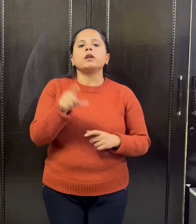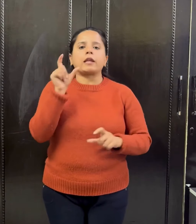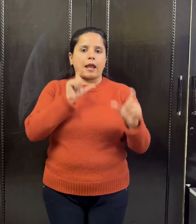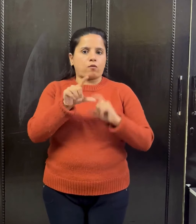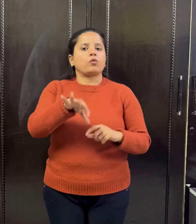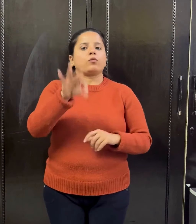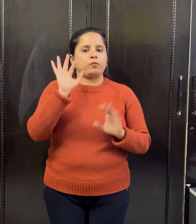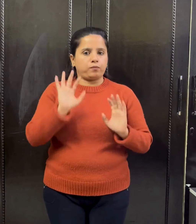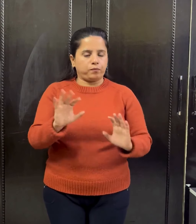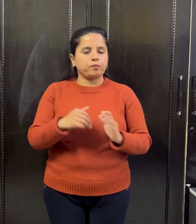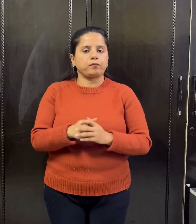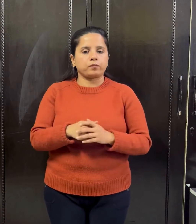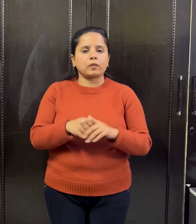ऑफ स्पेशल एजुकेटर्स।